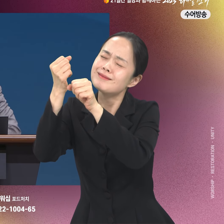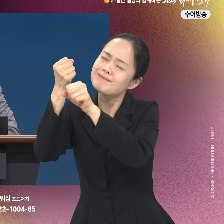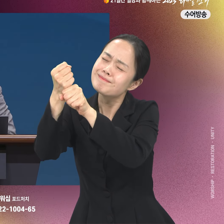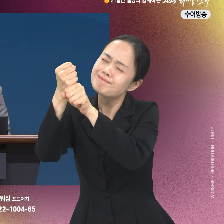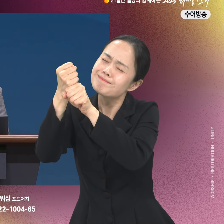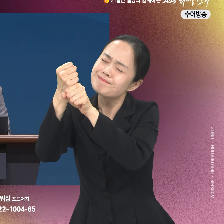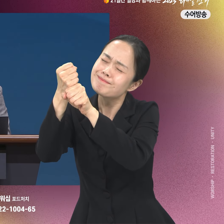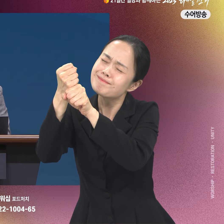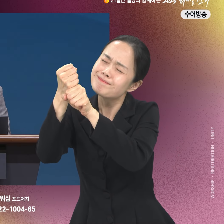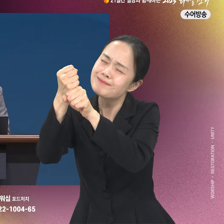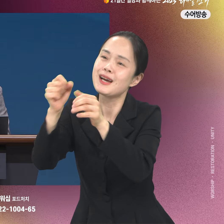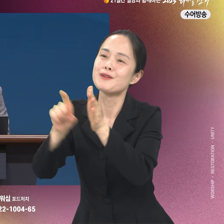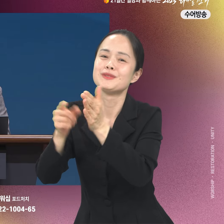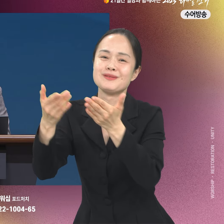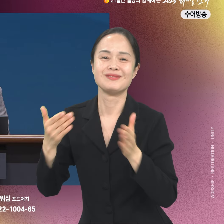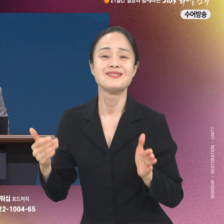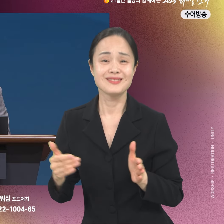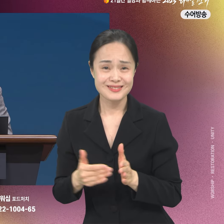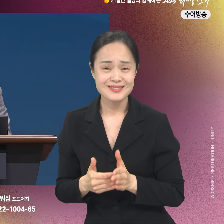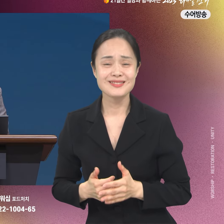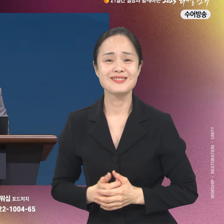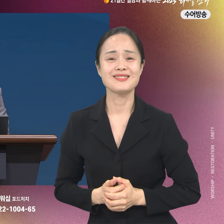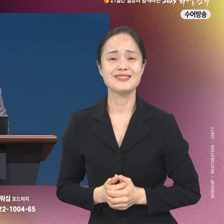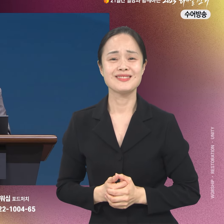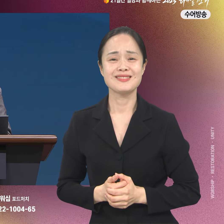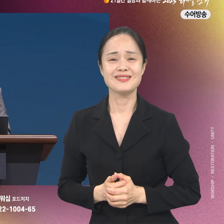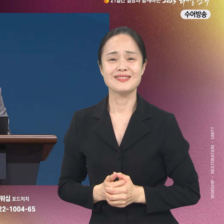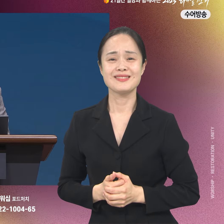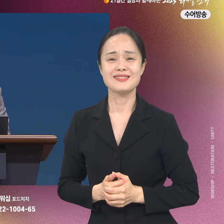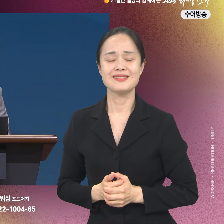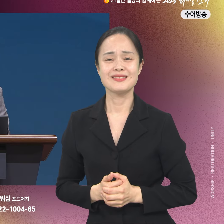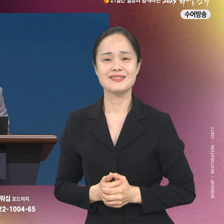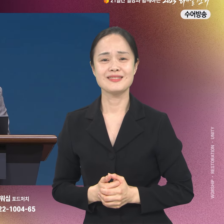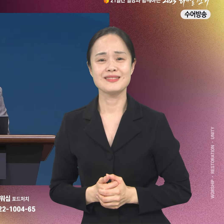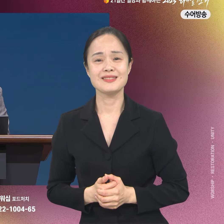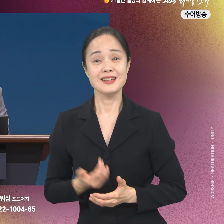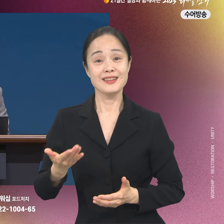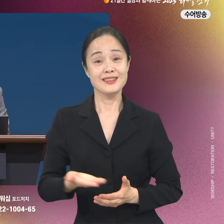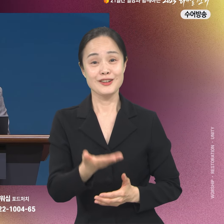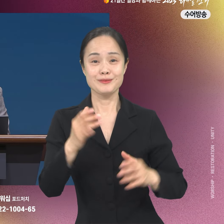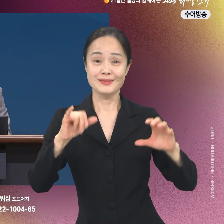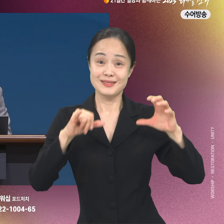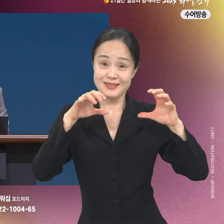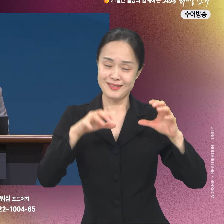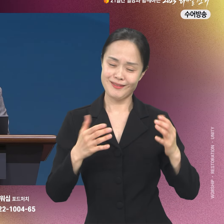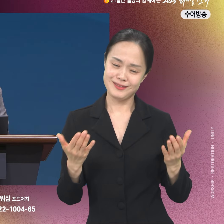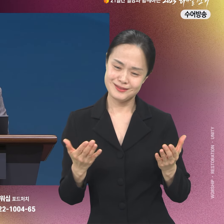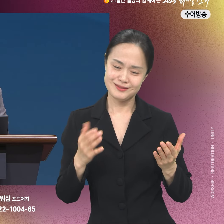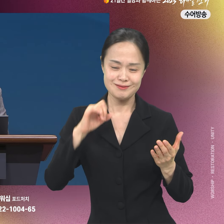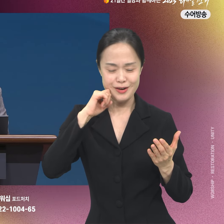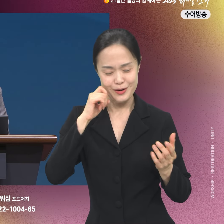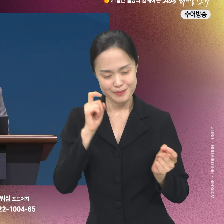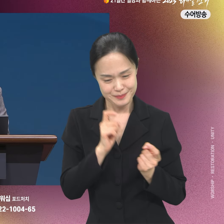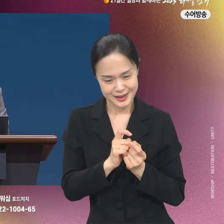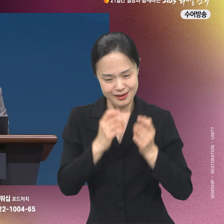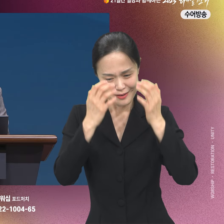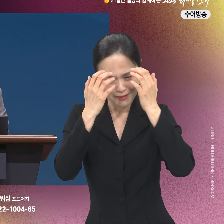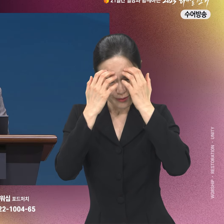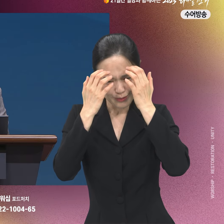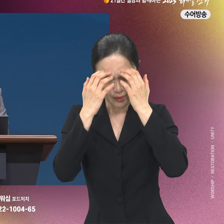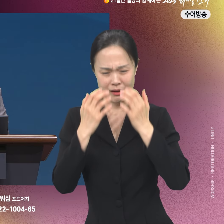세상 관점에서의 고난과 어려움 이런 것들에 너무 의미를 크게 안 두셨으면